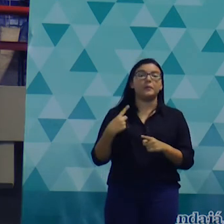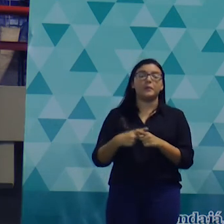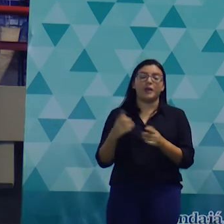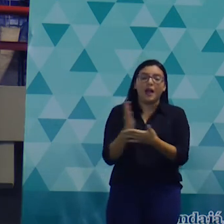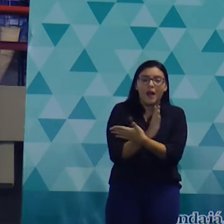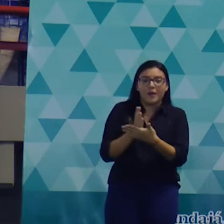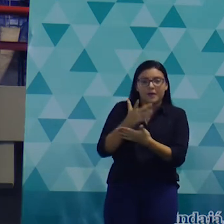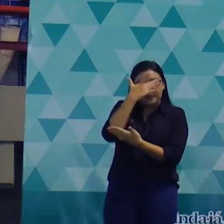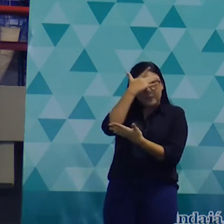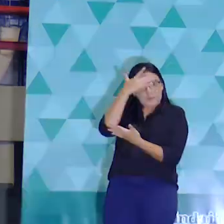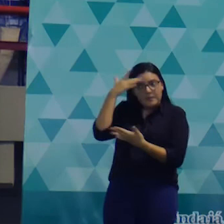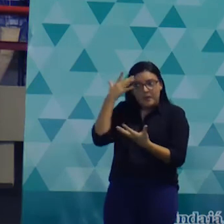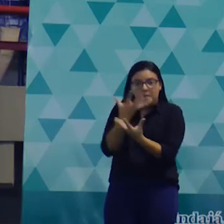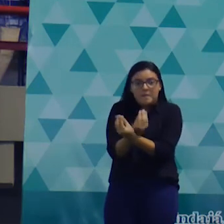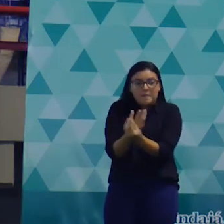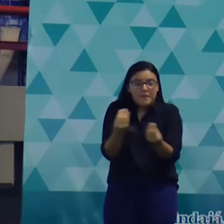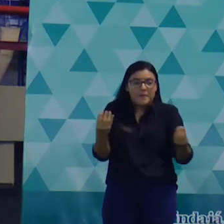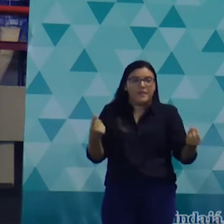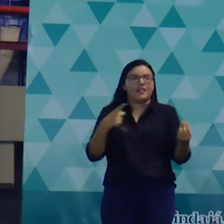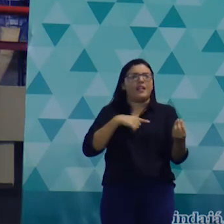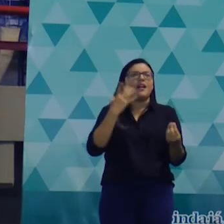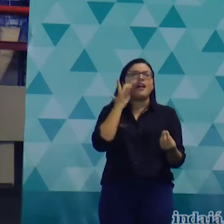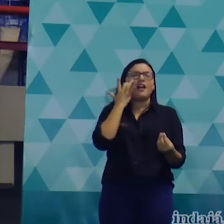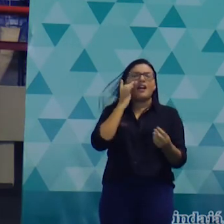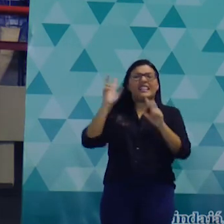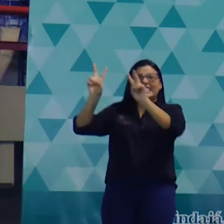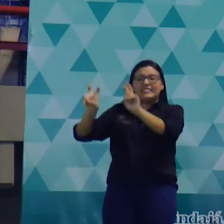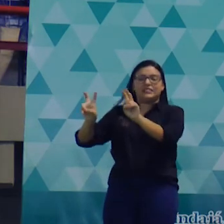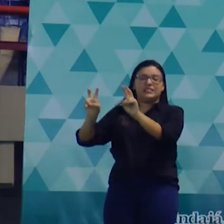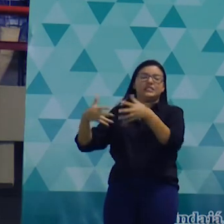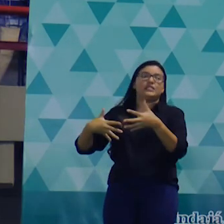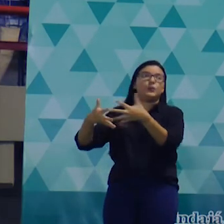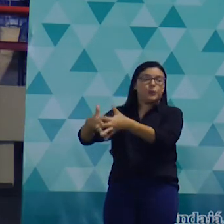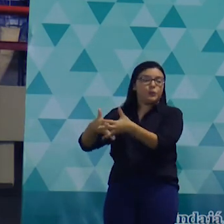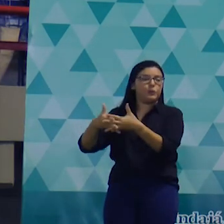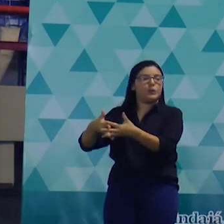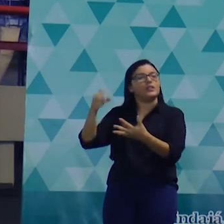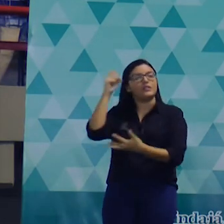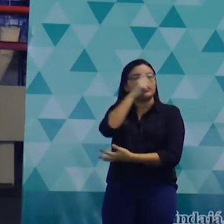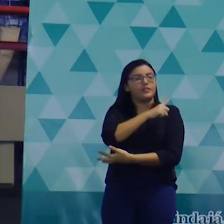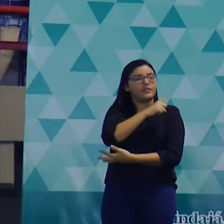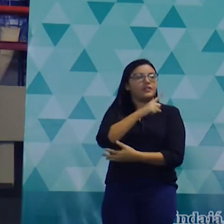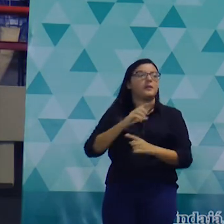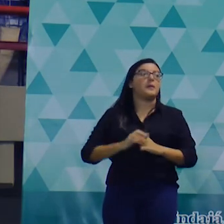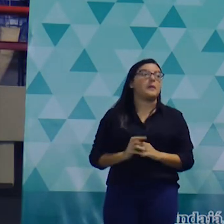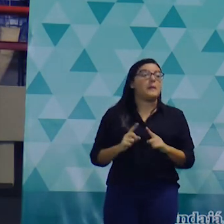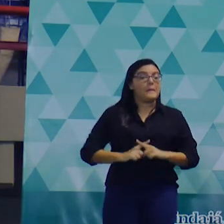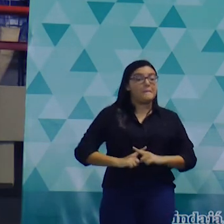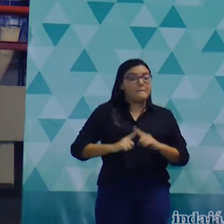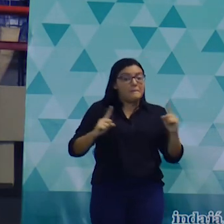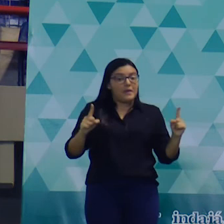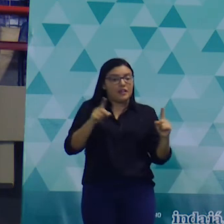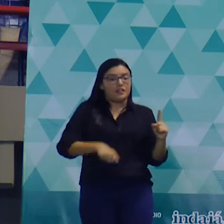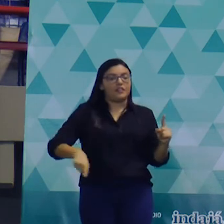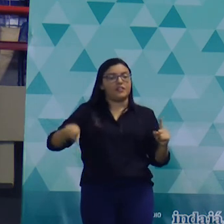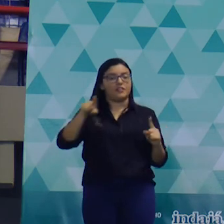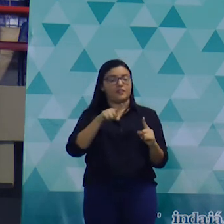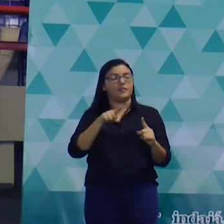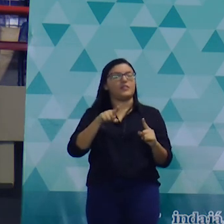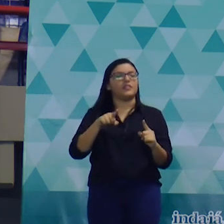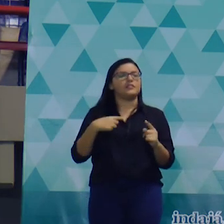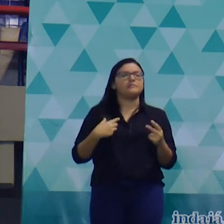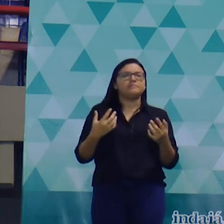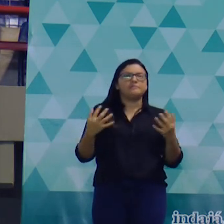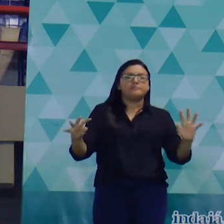diria, muitas pessoas, acham que esse assunto é um assunto meio complicado. Mas pessoal, se você ficar bem atento